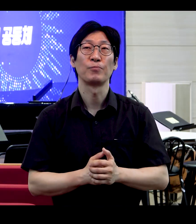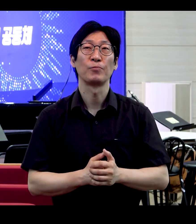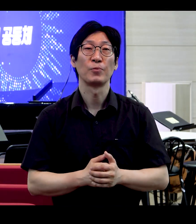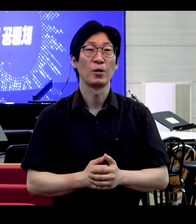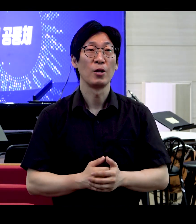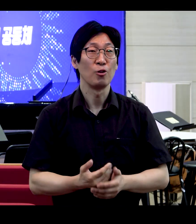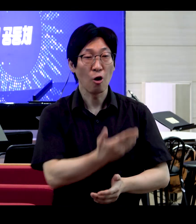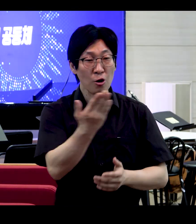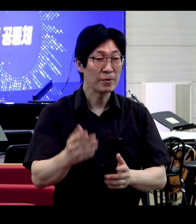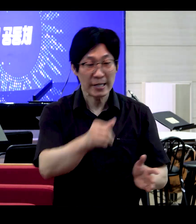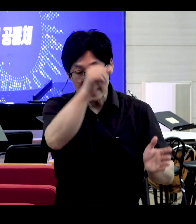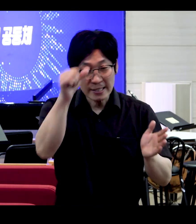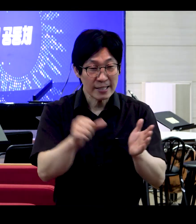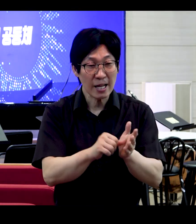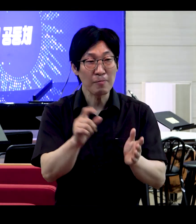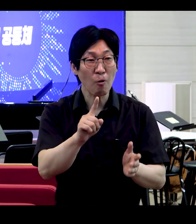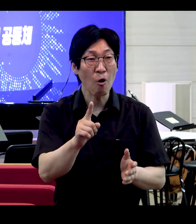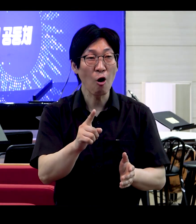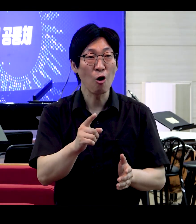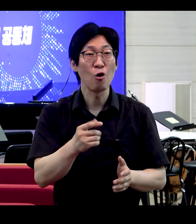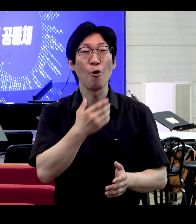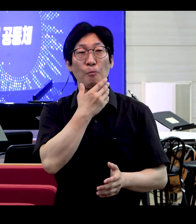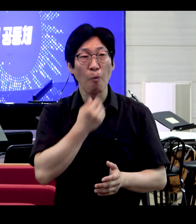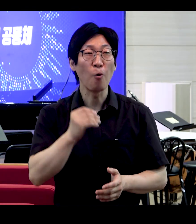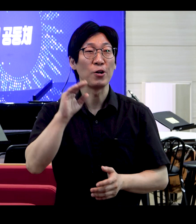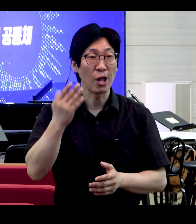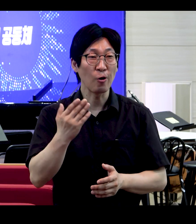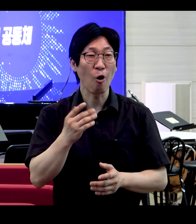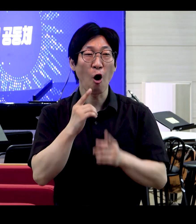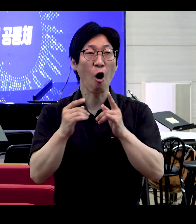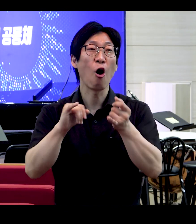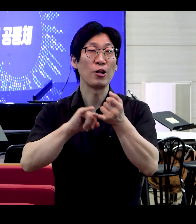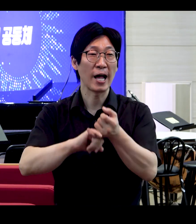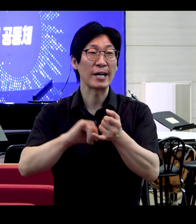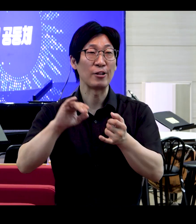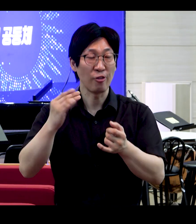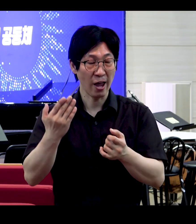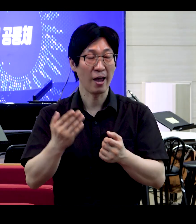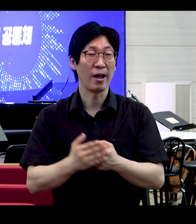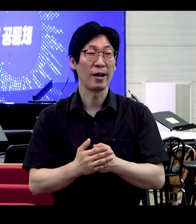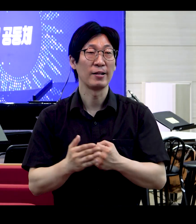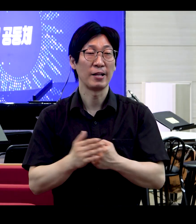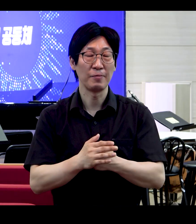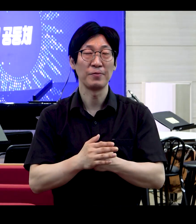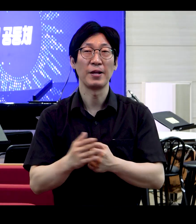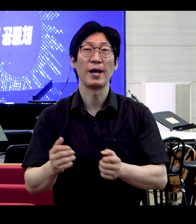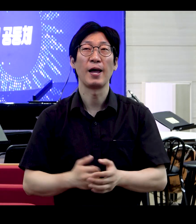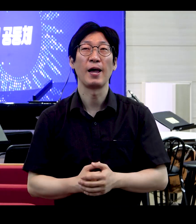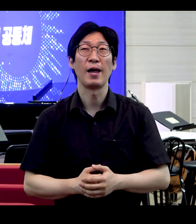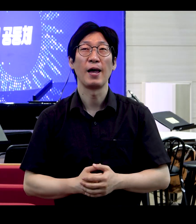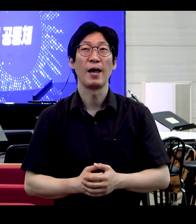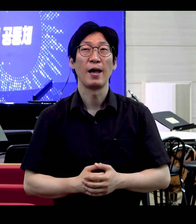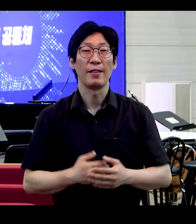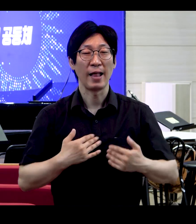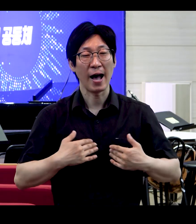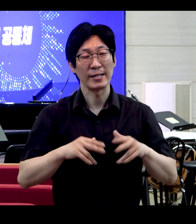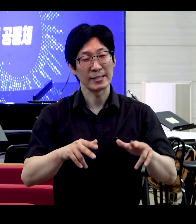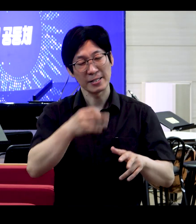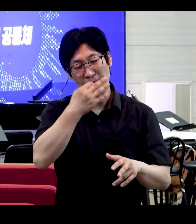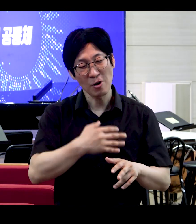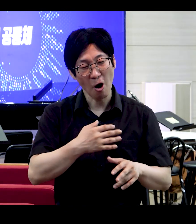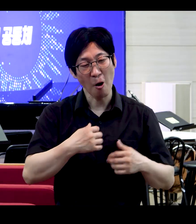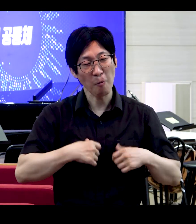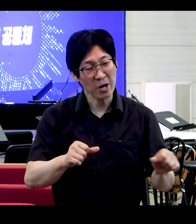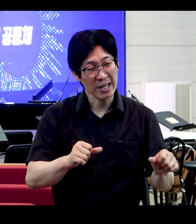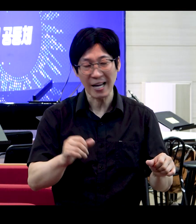시간들은요, 축복이고 언약이에요. 그래서 우리는 절대 그렇게 힘들다고